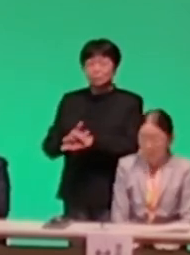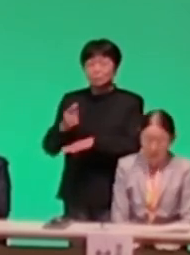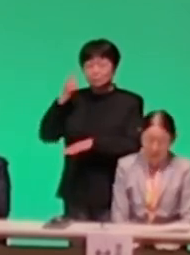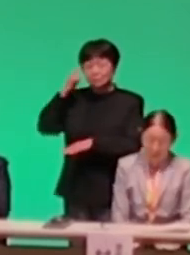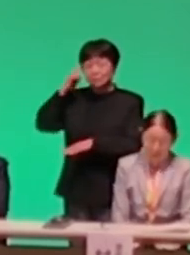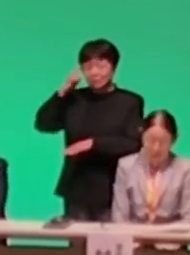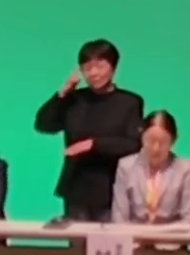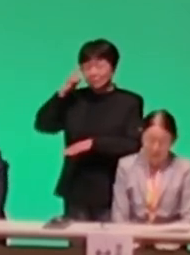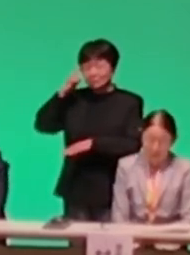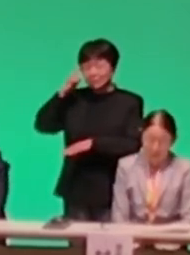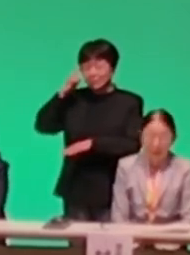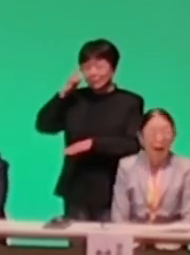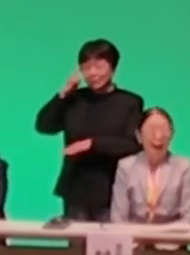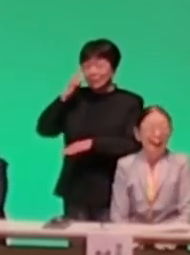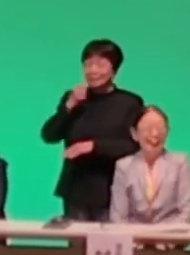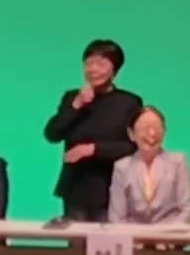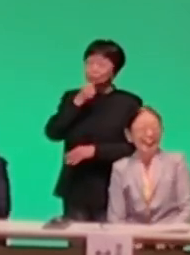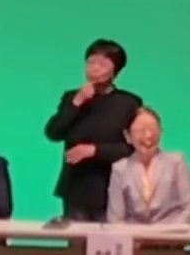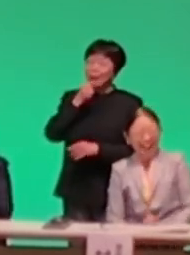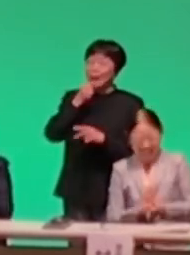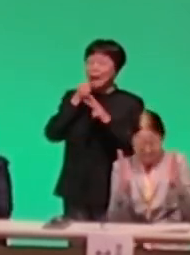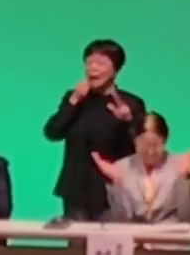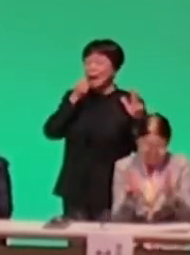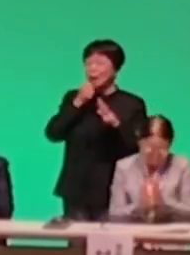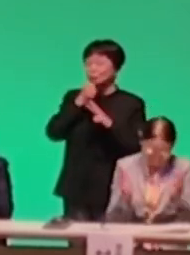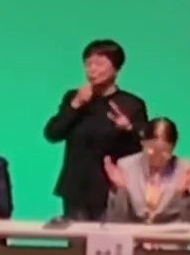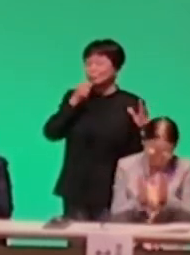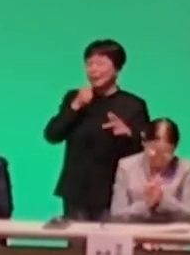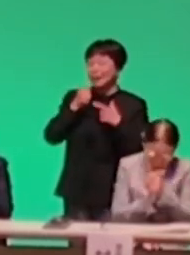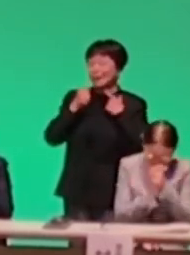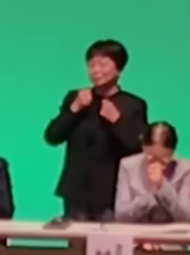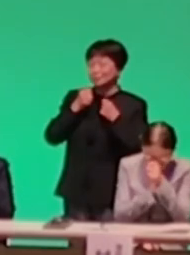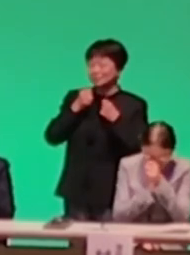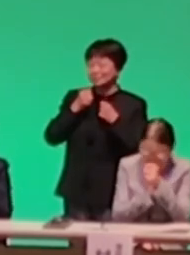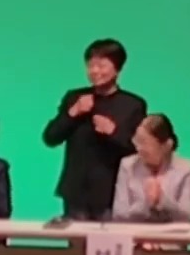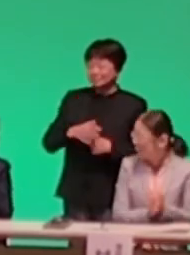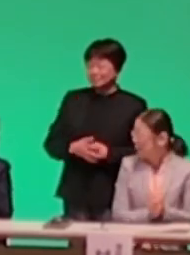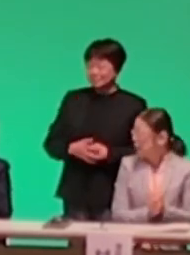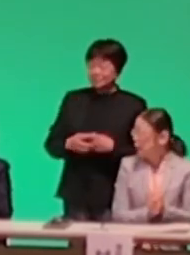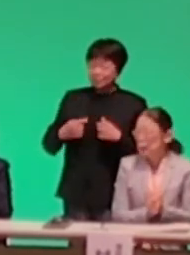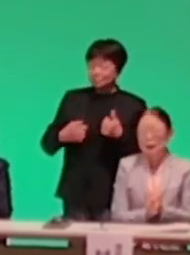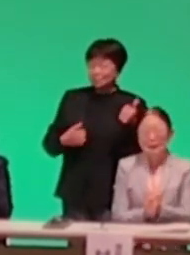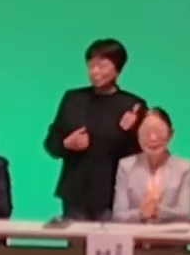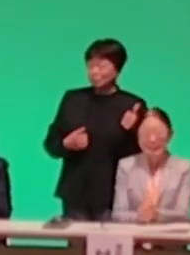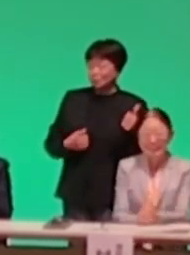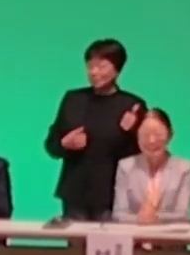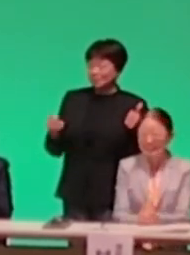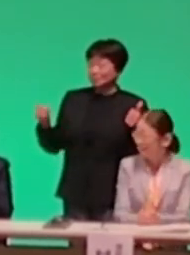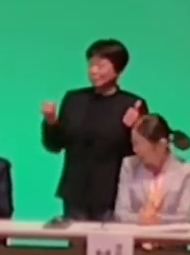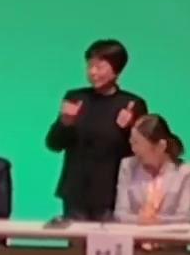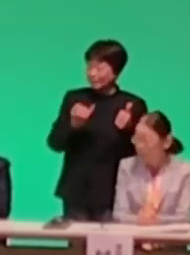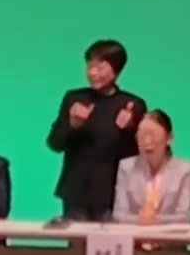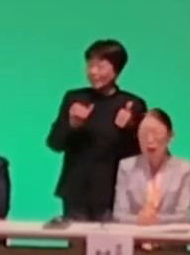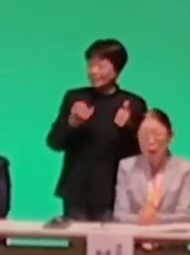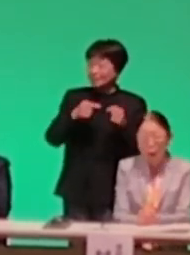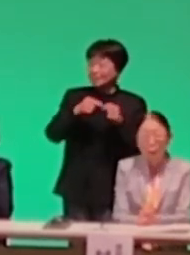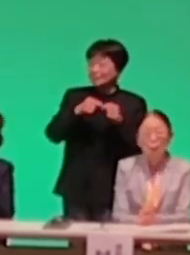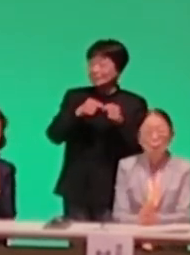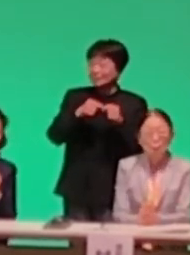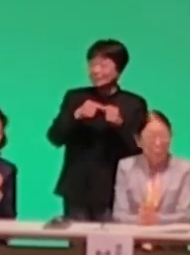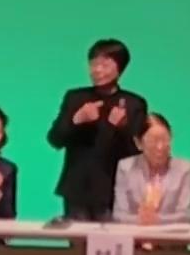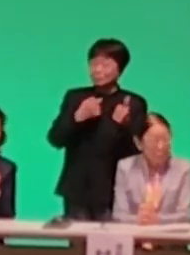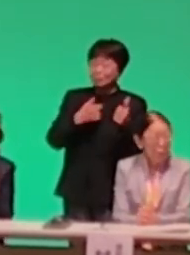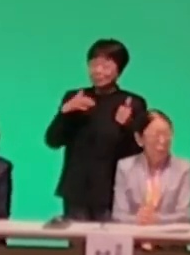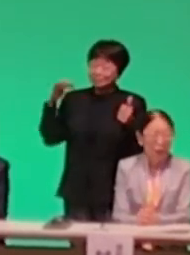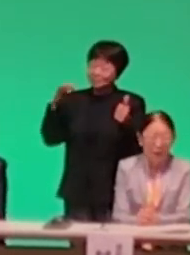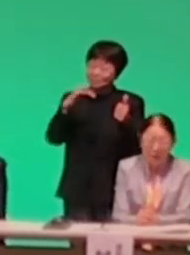ぱりカラオケがあったからかなと。で今 の主人ともカラオケがすごい上手かったんで